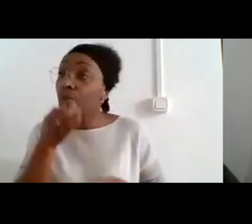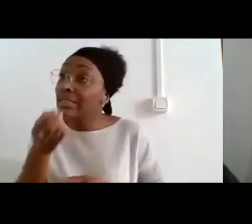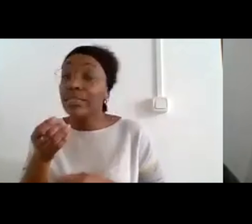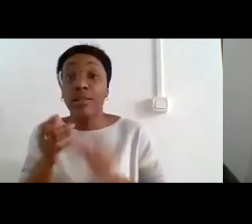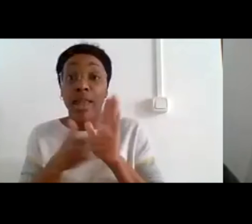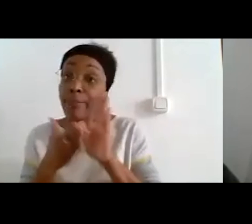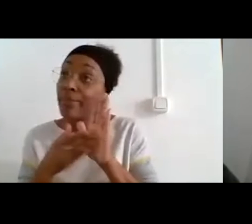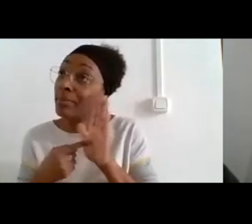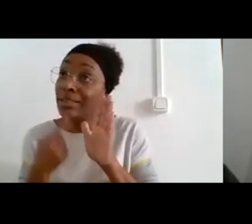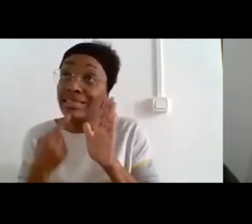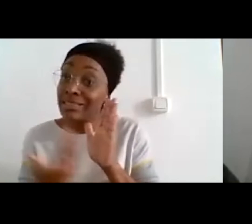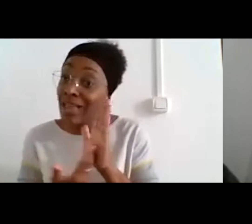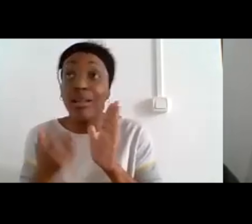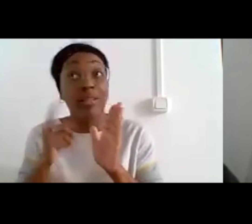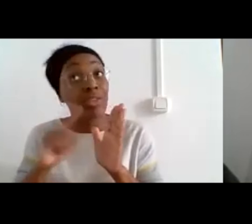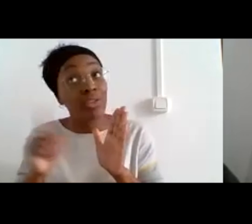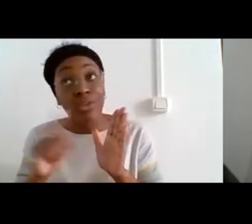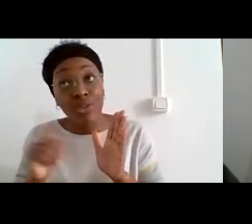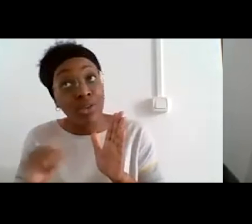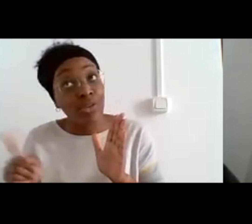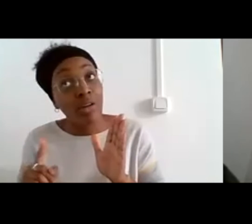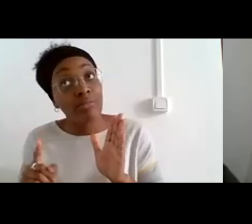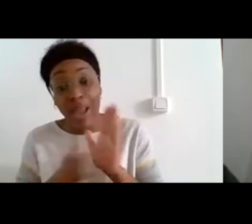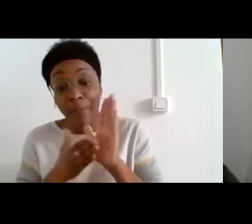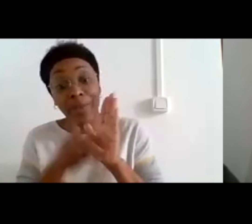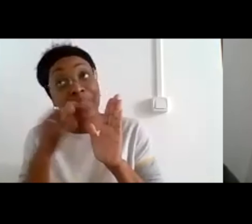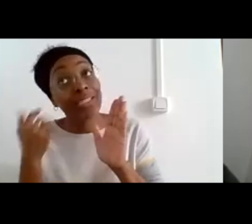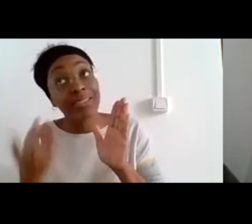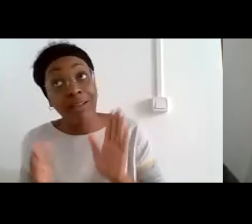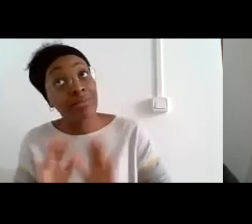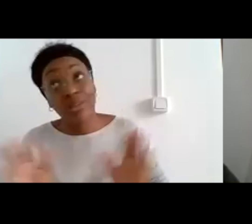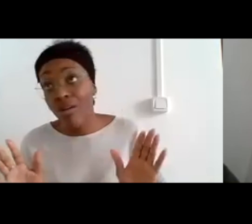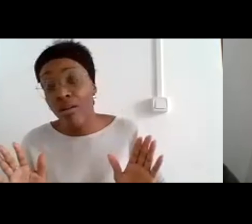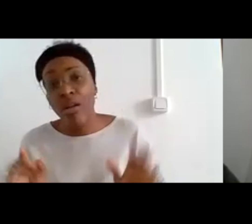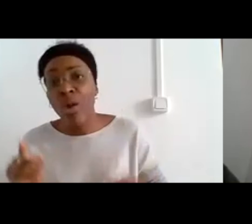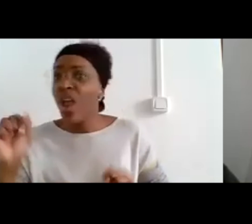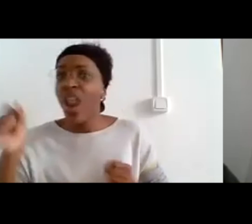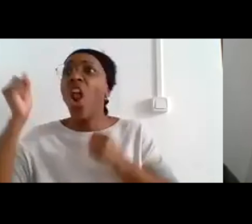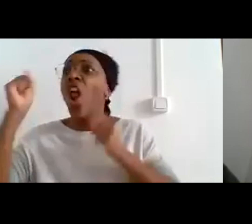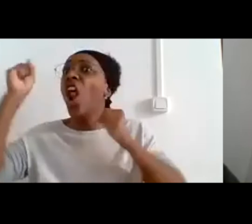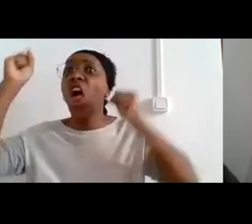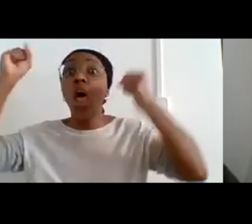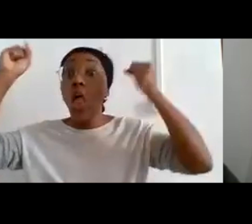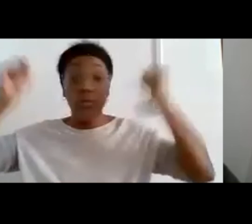vérité de la parole de Dieu, la droiture. J'ai dit: «Non, la parole de Dieu dit ça, point à la ligne et tu vas pas